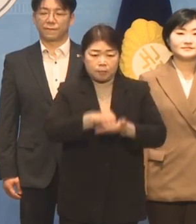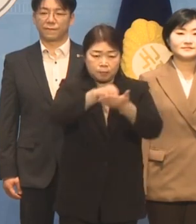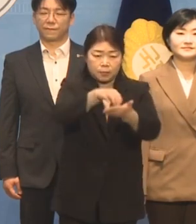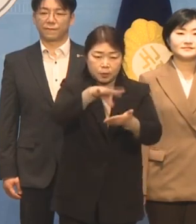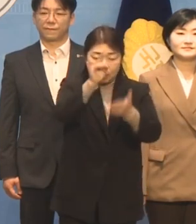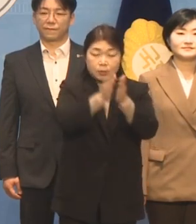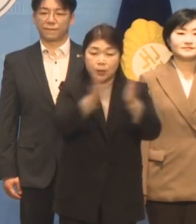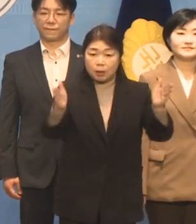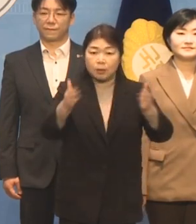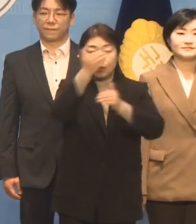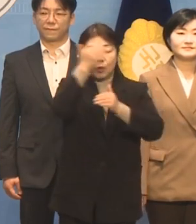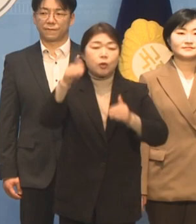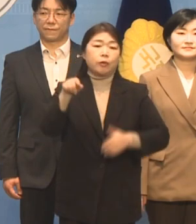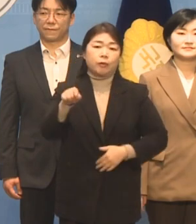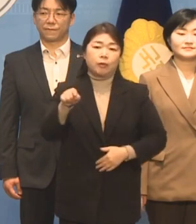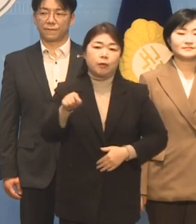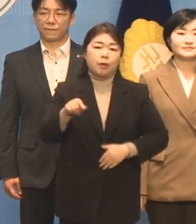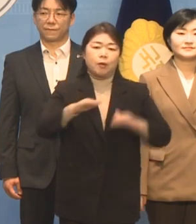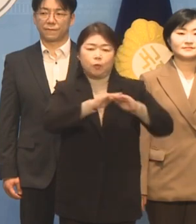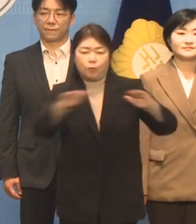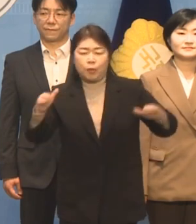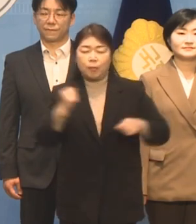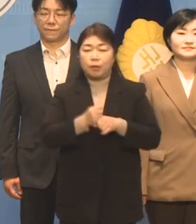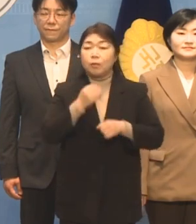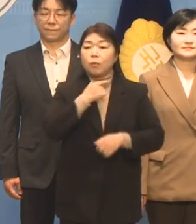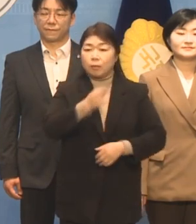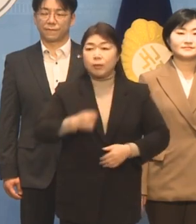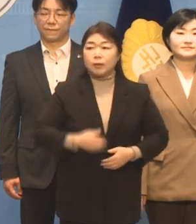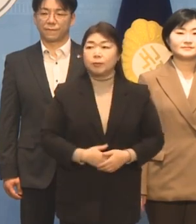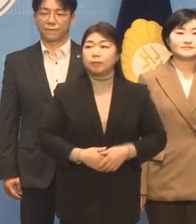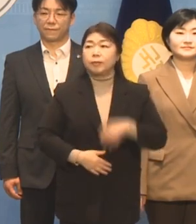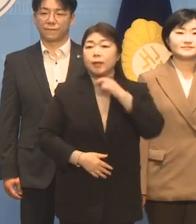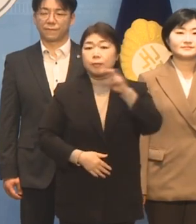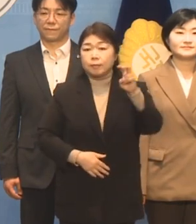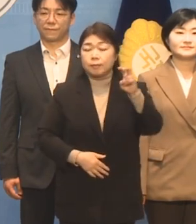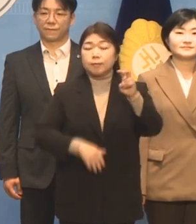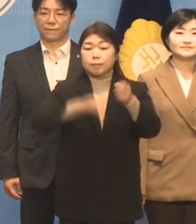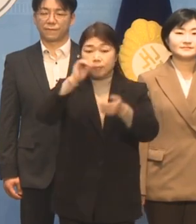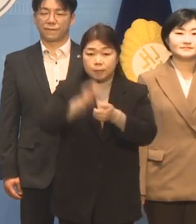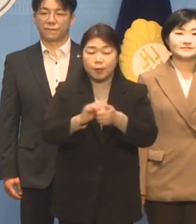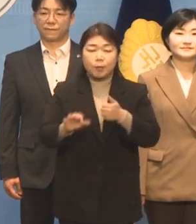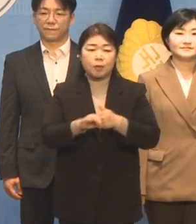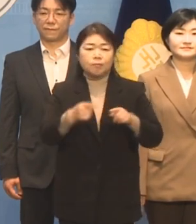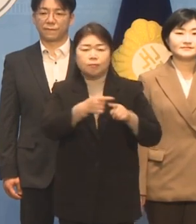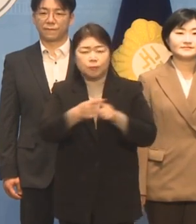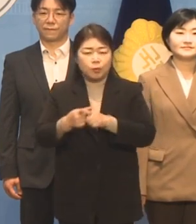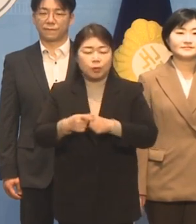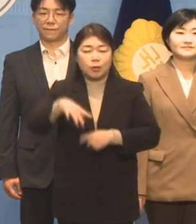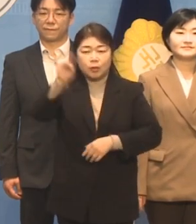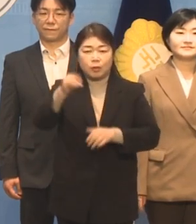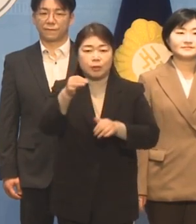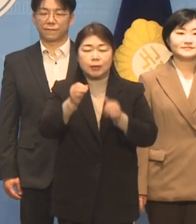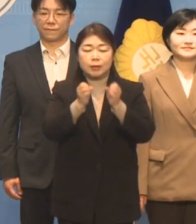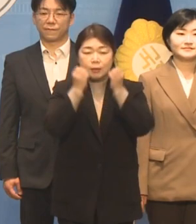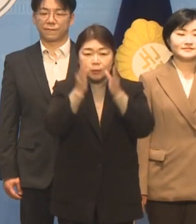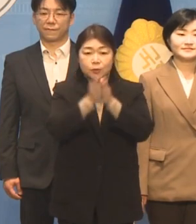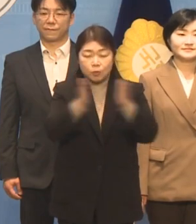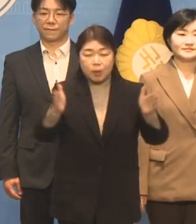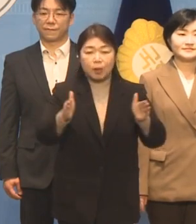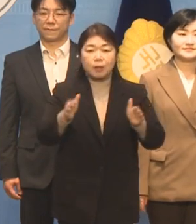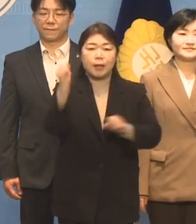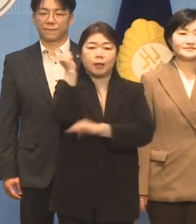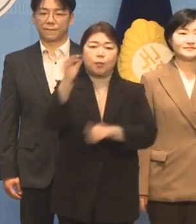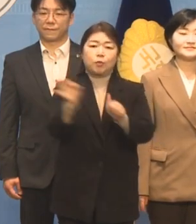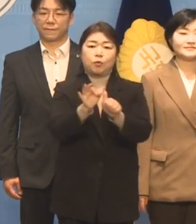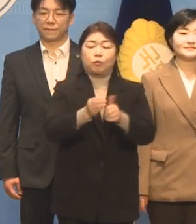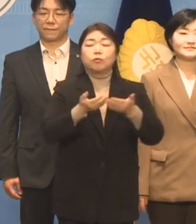돕겠습니다. 21세가 되는 모든 청년에게 조건 없이 첫 출발 기본소득을 지급하겠습니다.